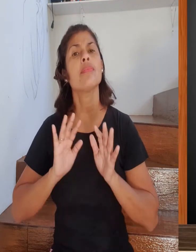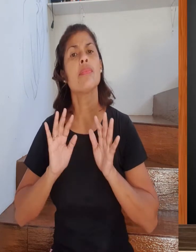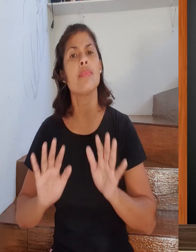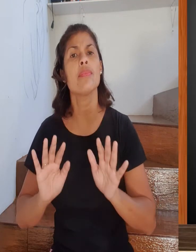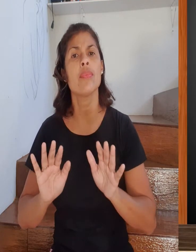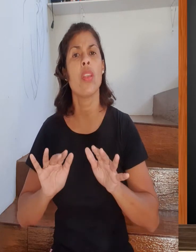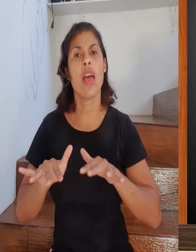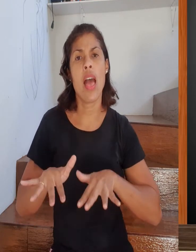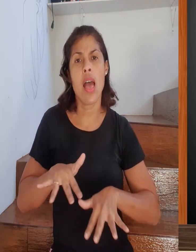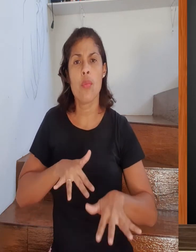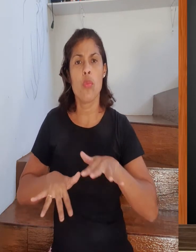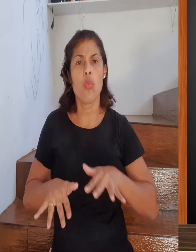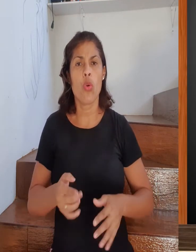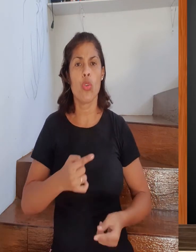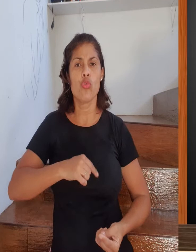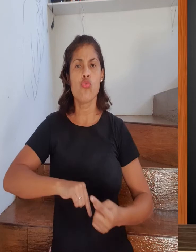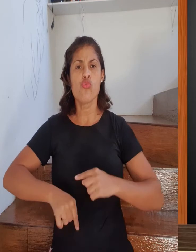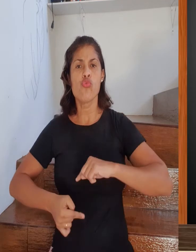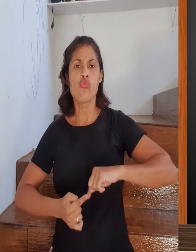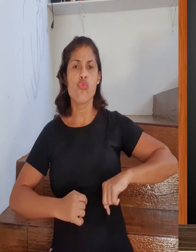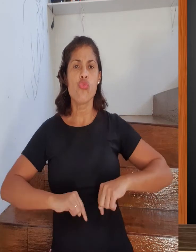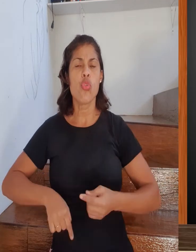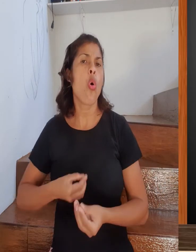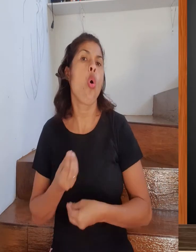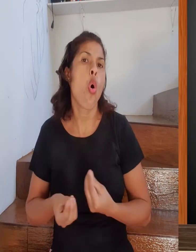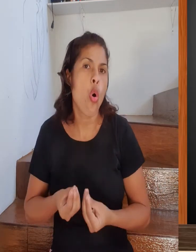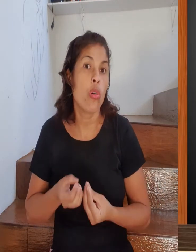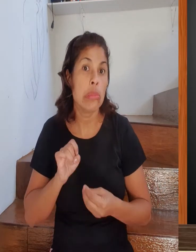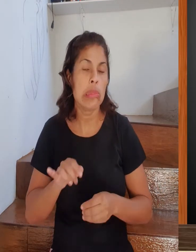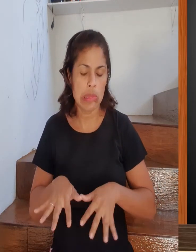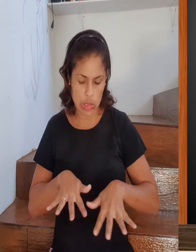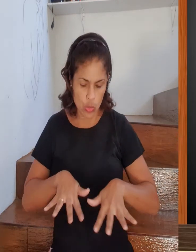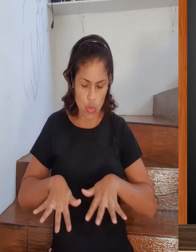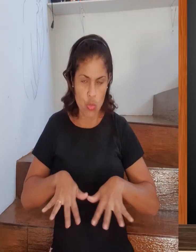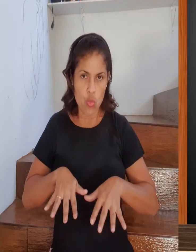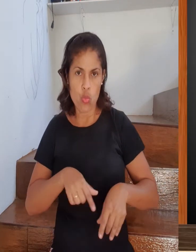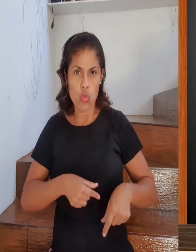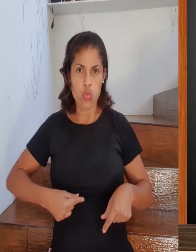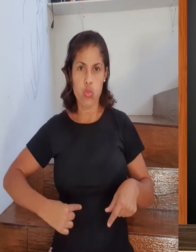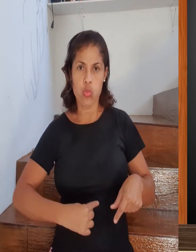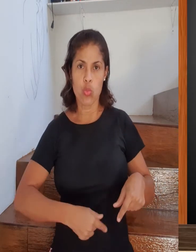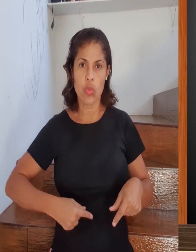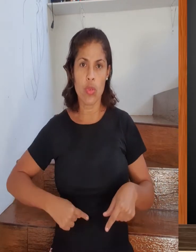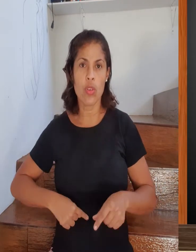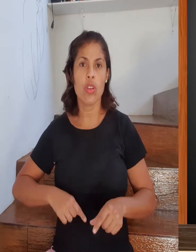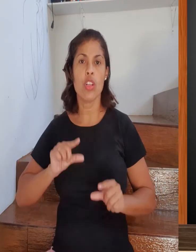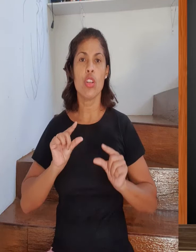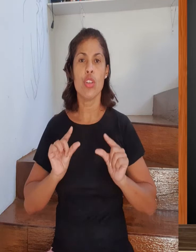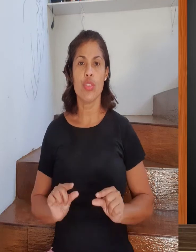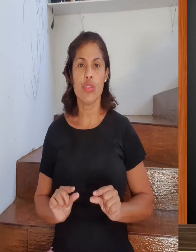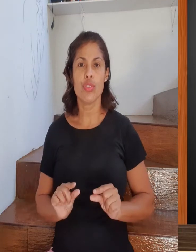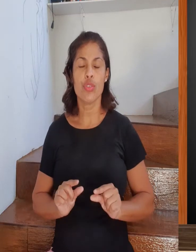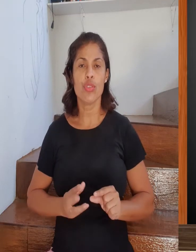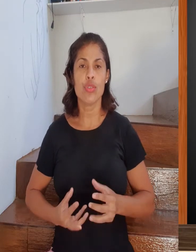E com relação à motilidade gastrointestinal? Quanto maior a motilidade do intestino, menor